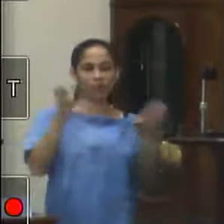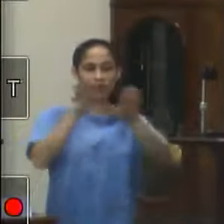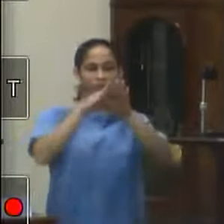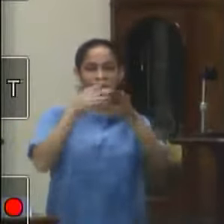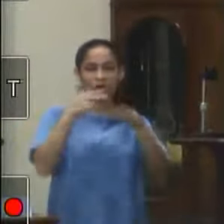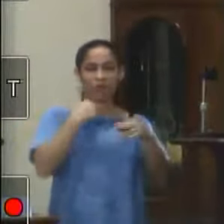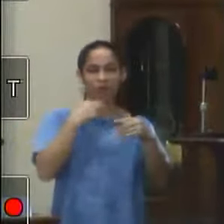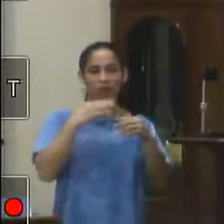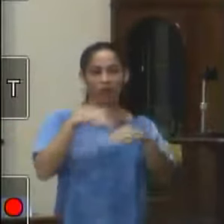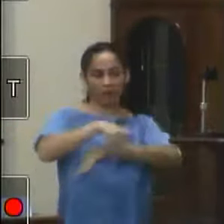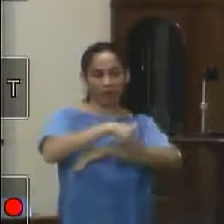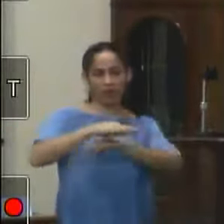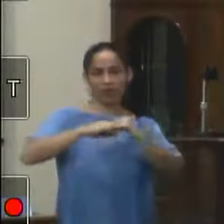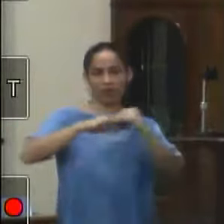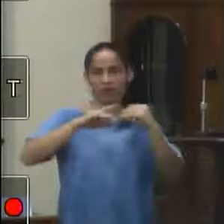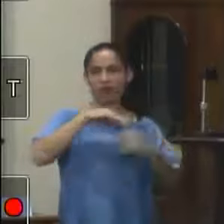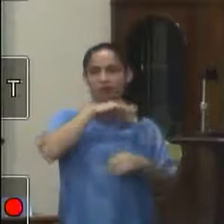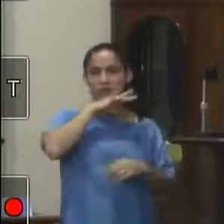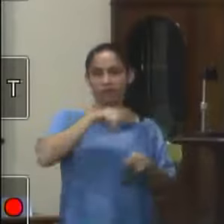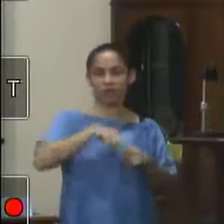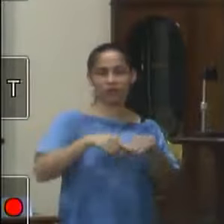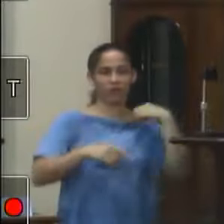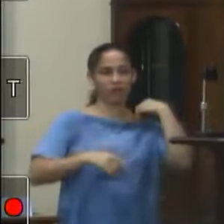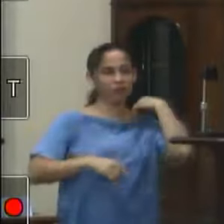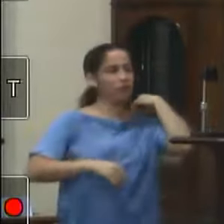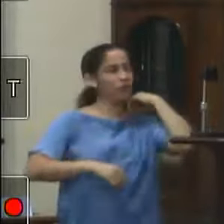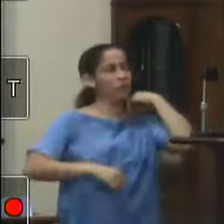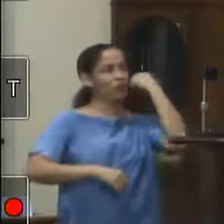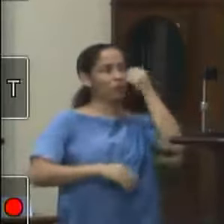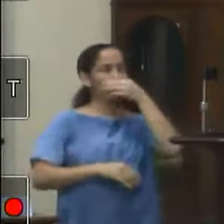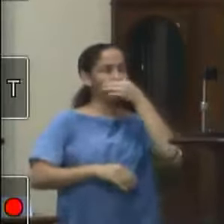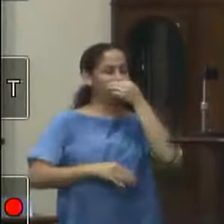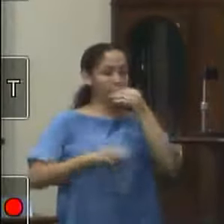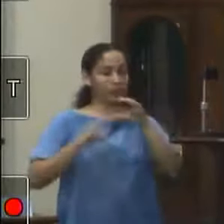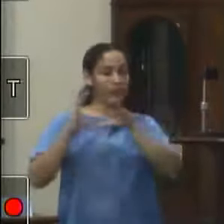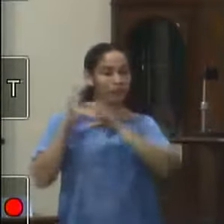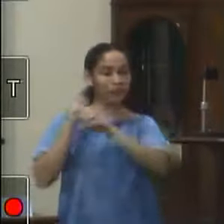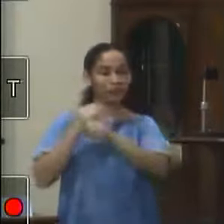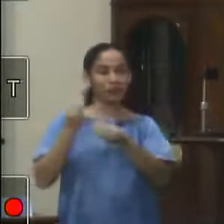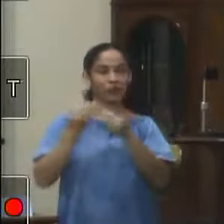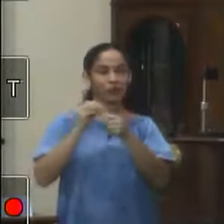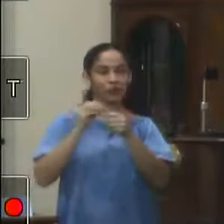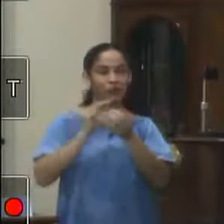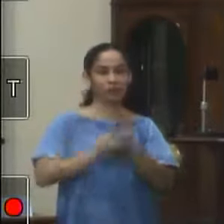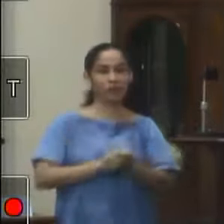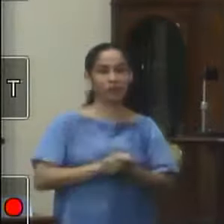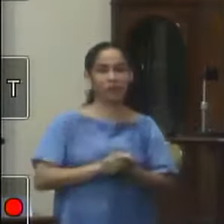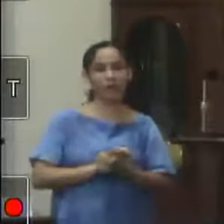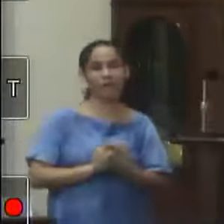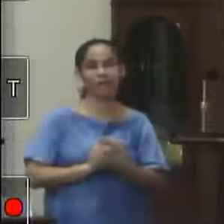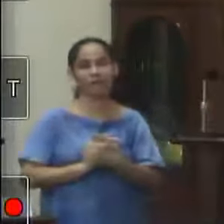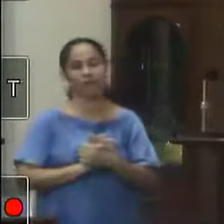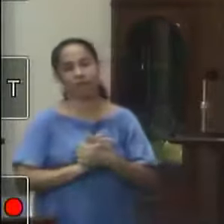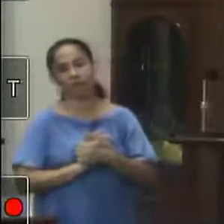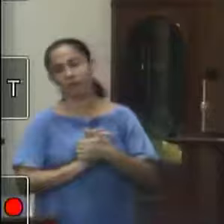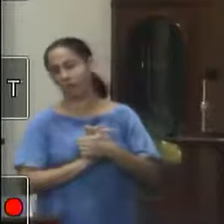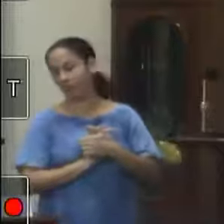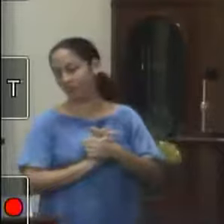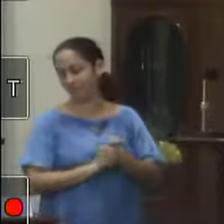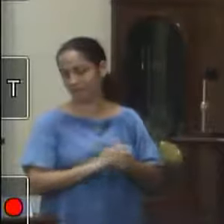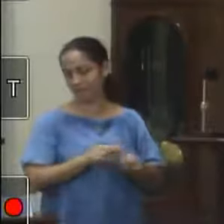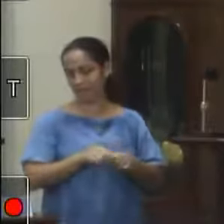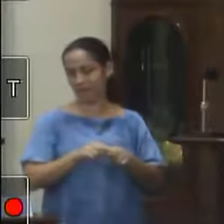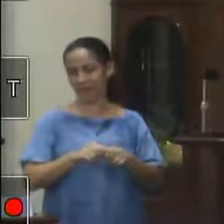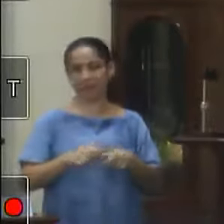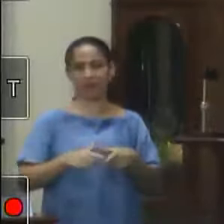numa administração direta vai acabar. Você vai se calcular o que você pode fazer, vai lá e cobre. Então, isso é, eu acho que é o